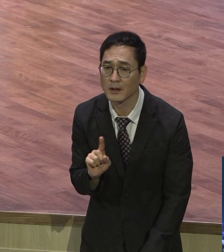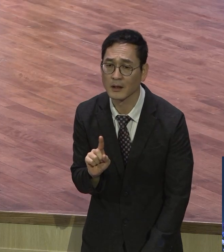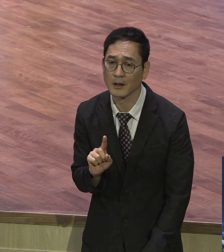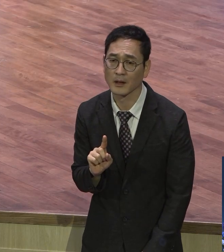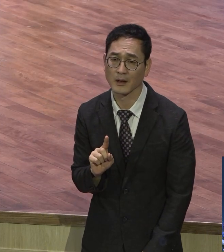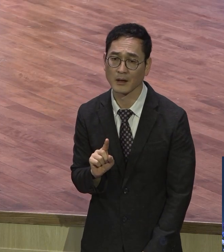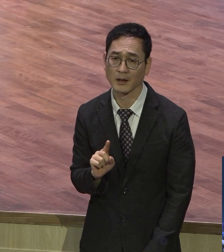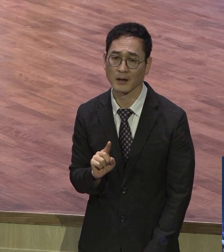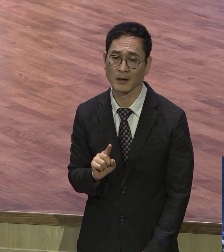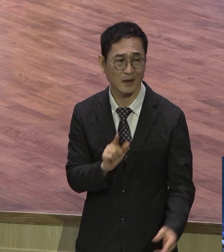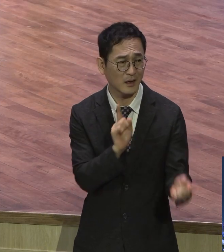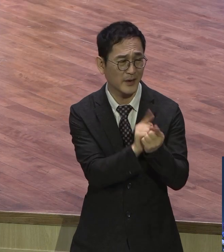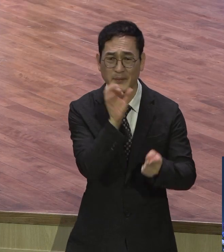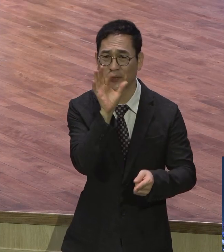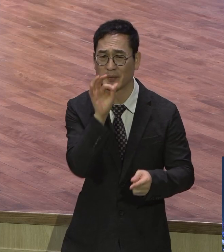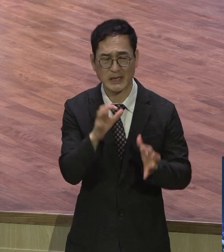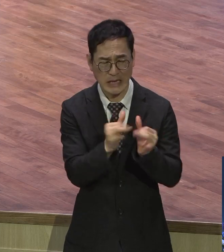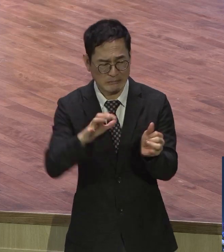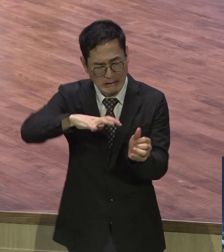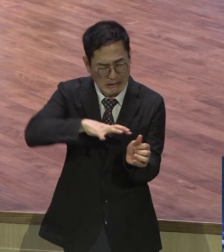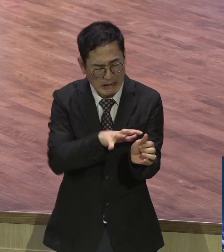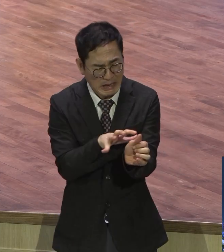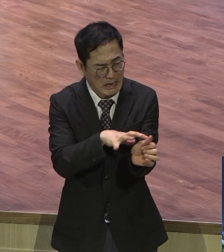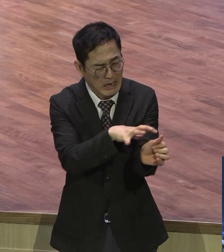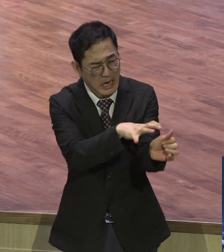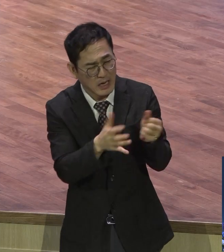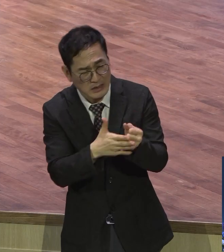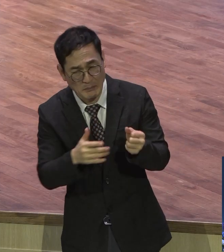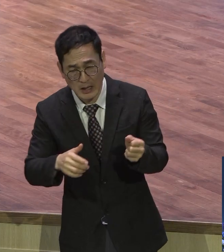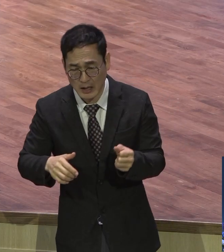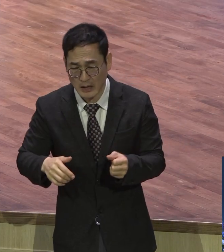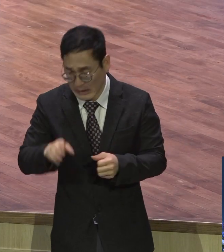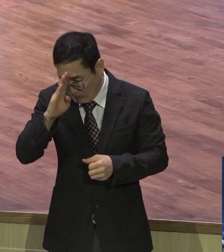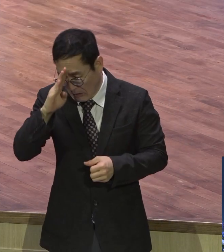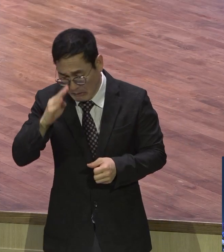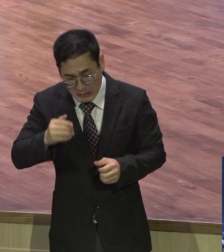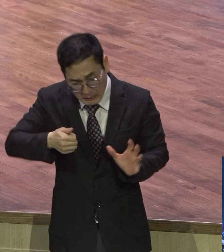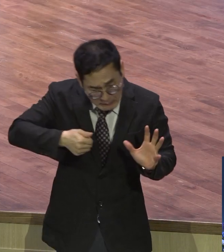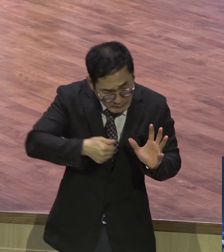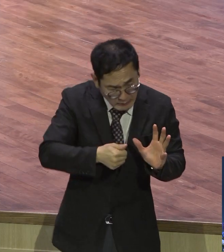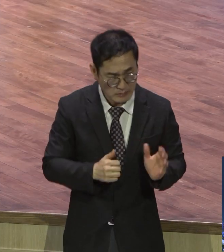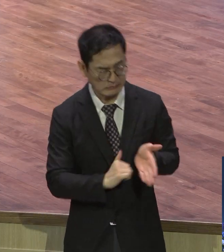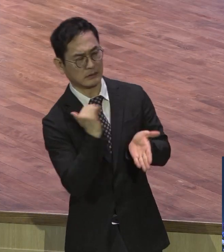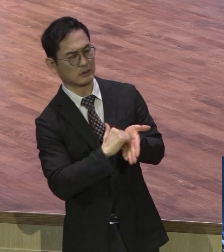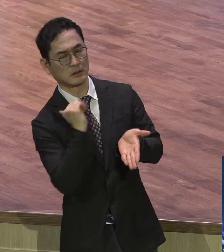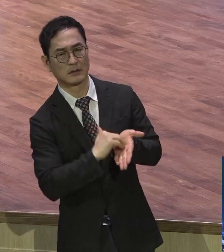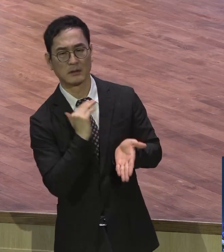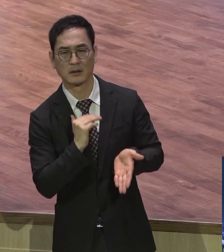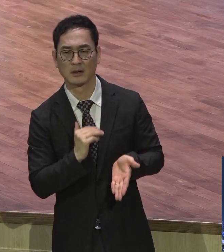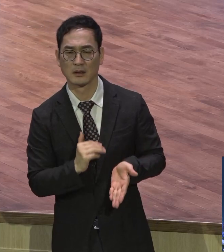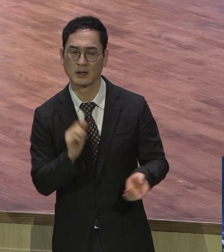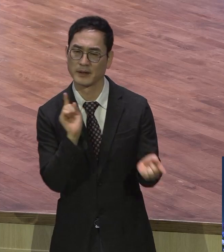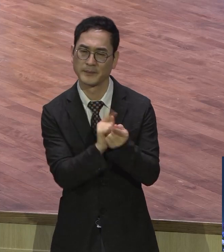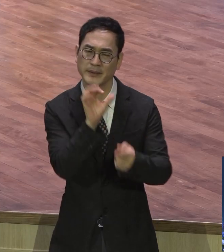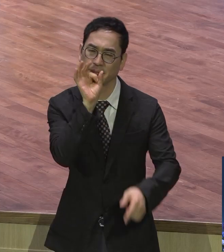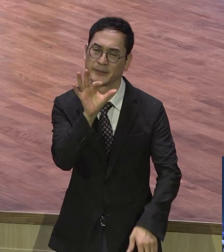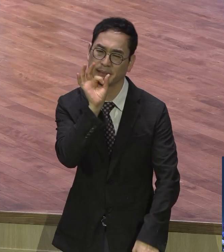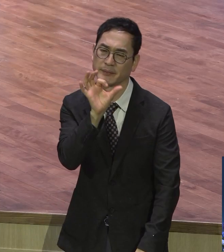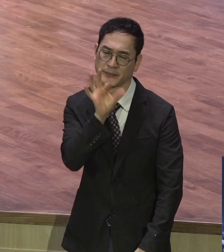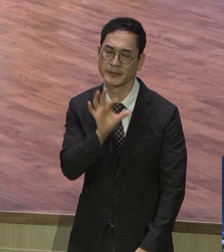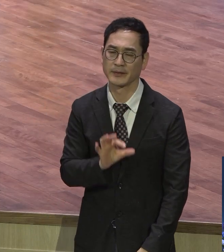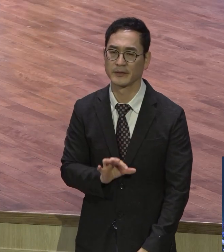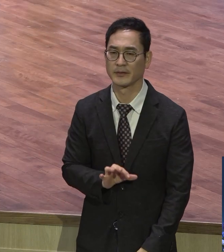예수님을 만날 수가 없어요. 어마어마하게 사람들이 몰려다니니까 자기 같은 사람은 모두 만날 자격도 하고 만날 수도 없단